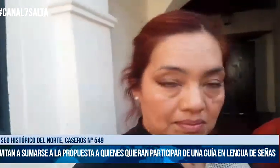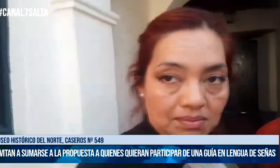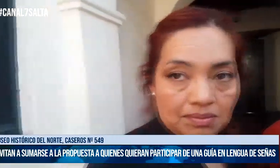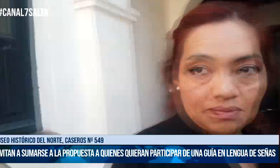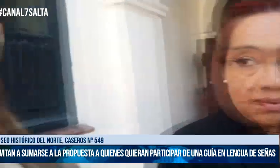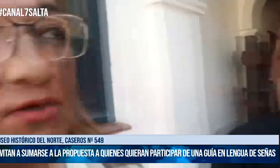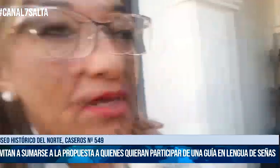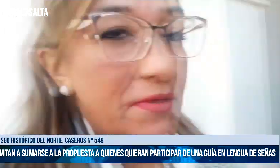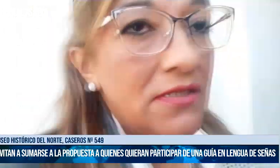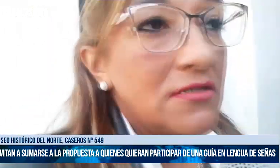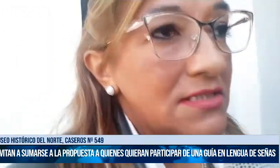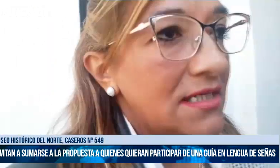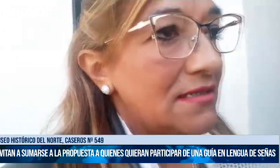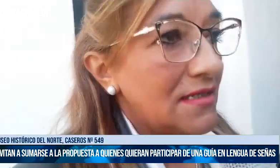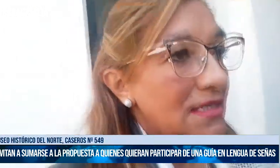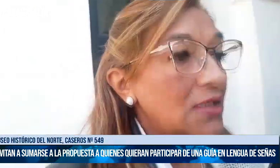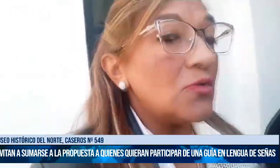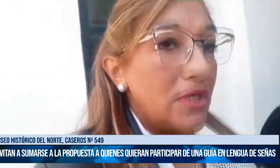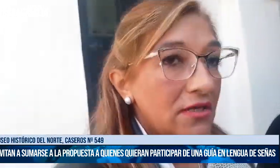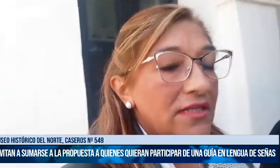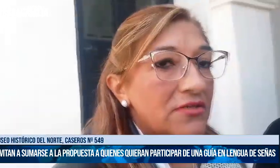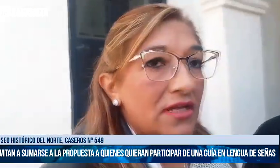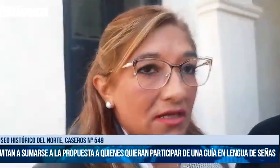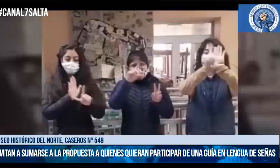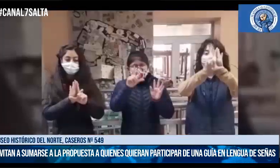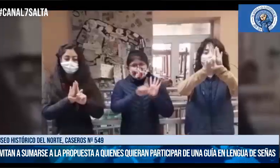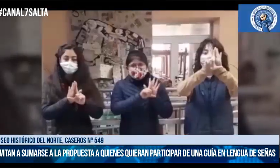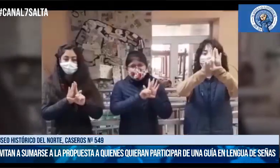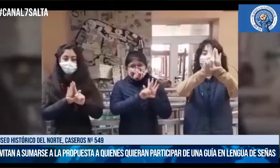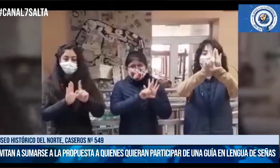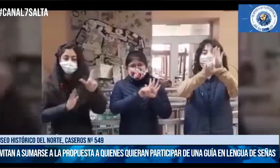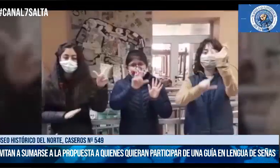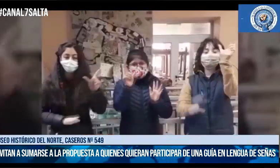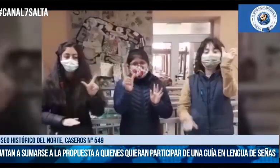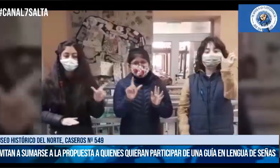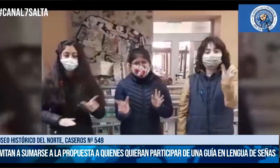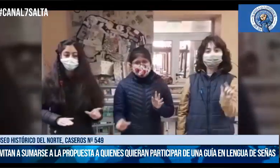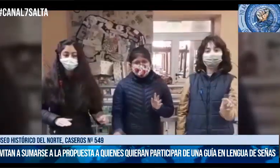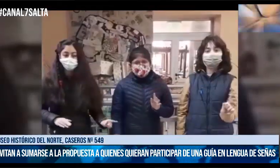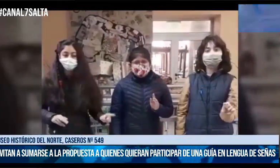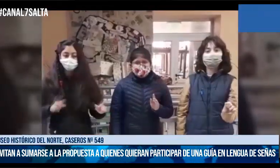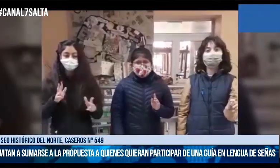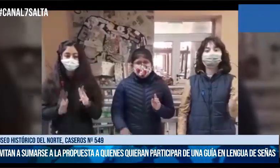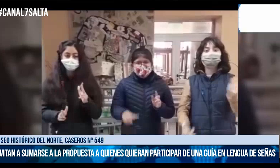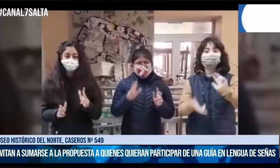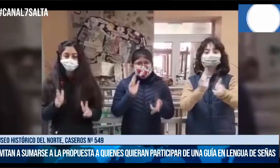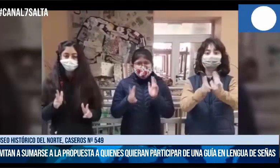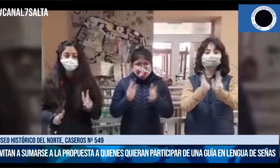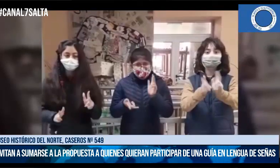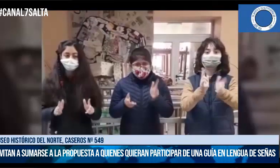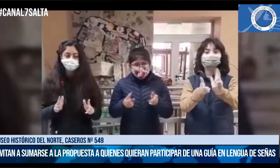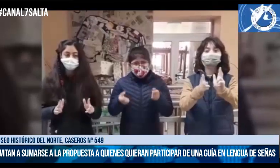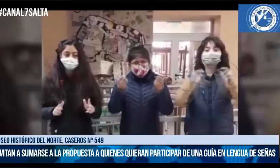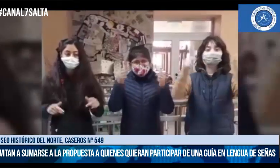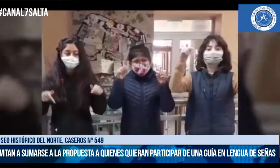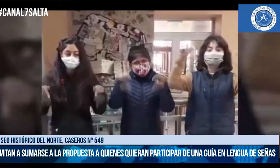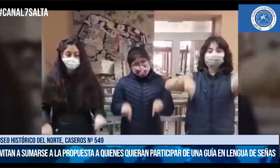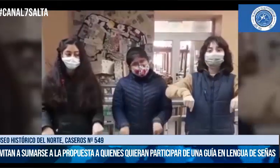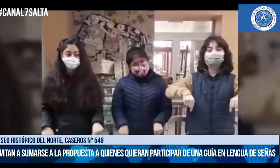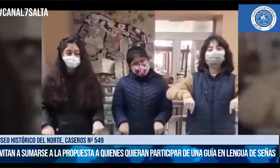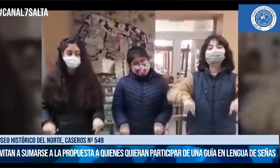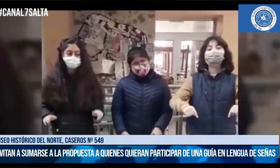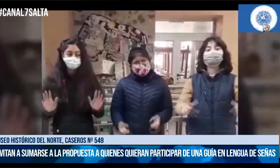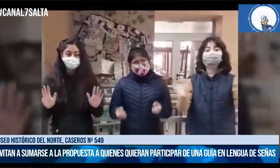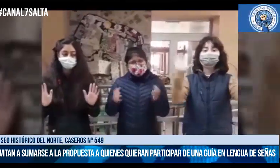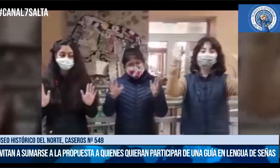es obligatorio, pero al menos incluirlo dentro de la currícula, que es muy importante, porque tanto como docentes, los